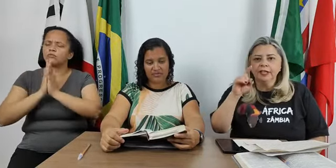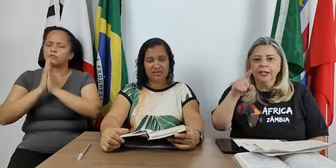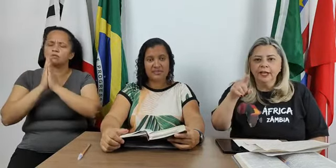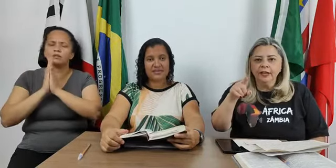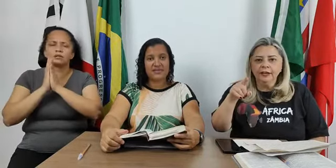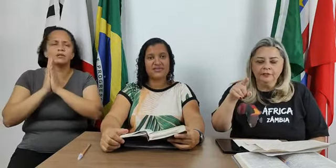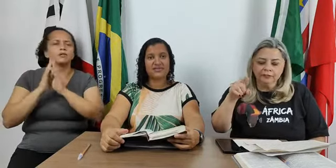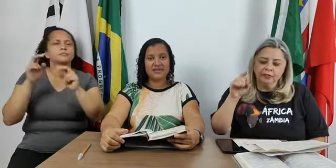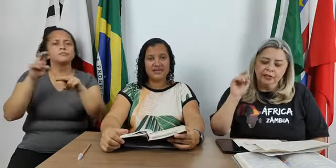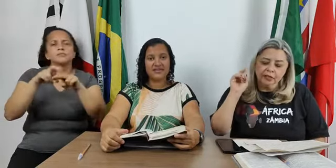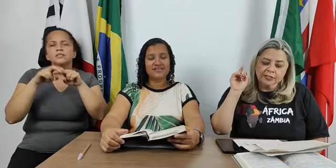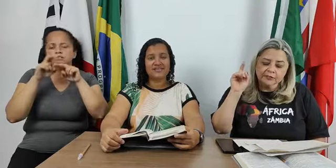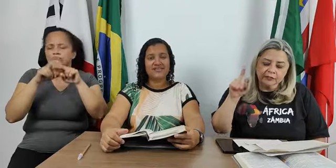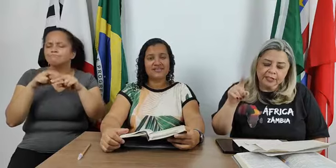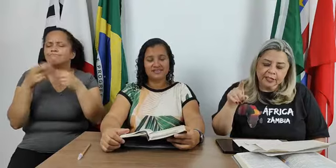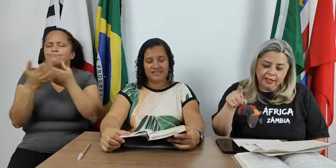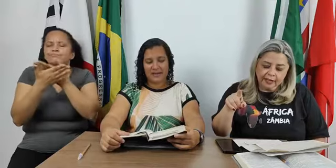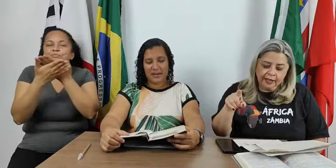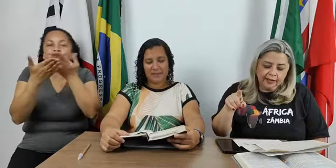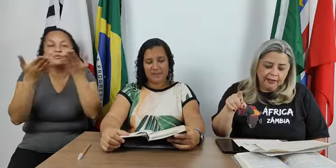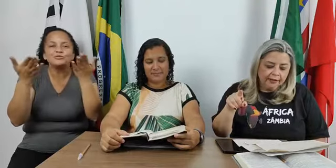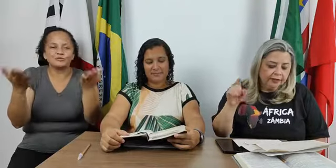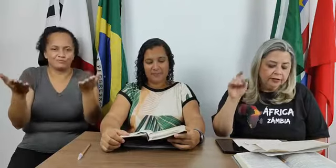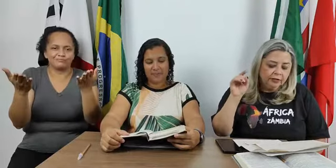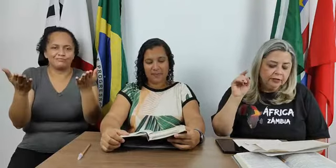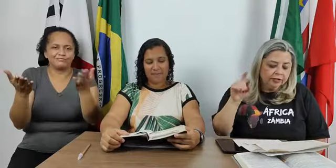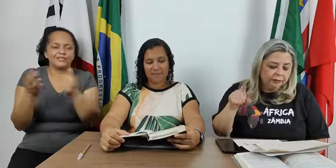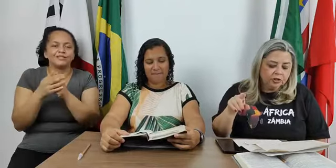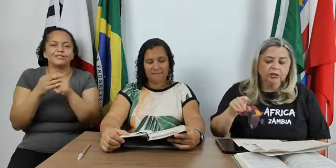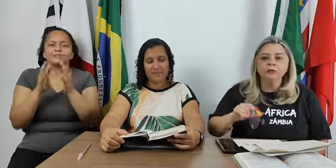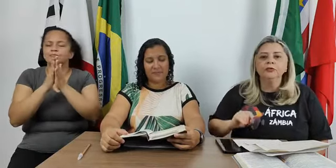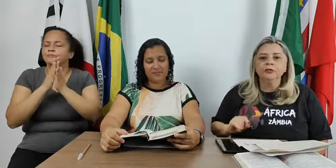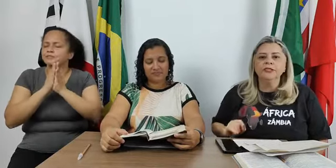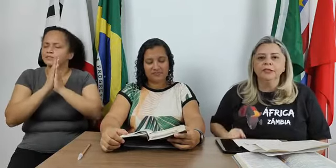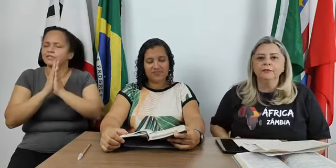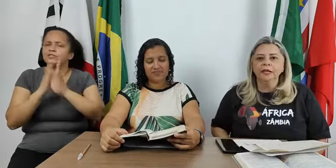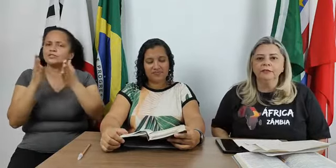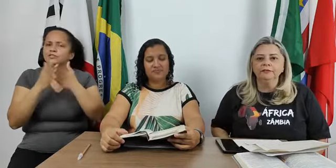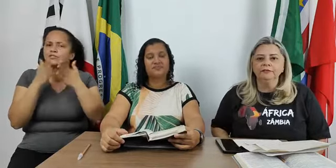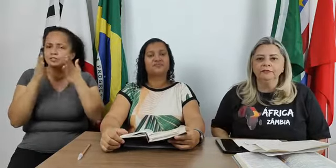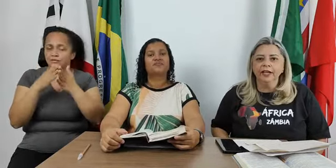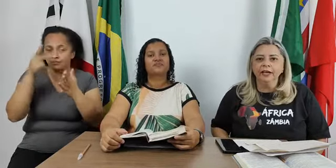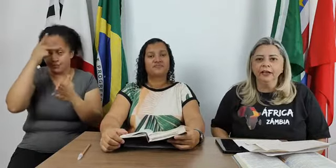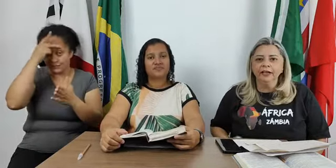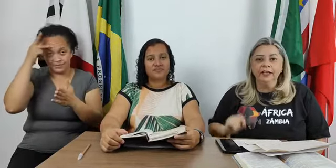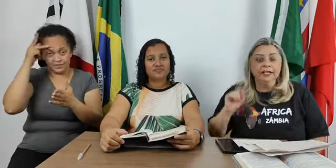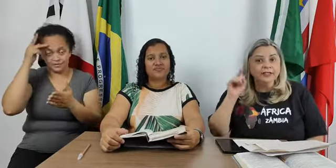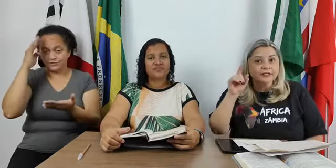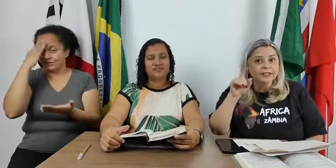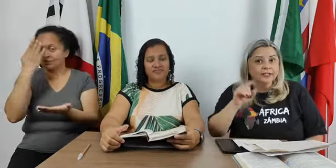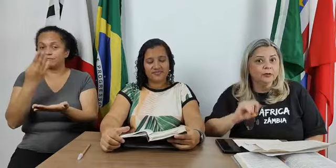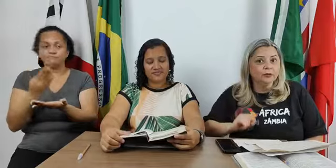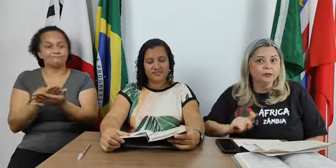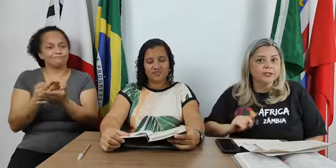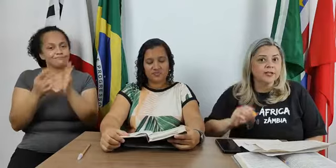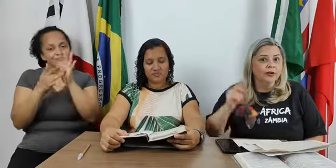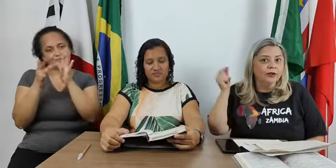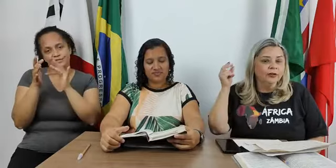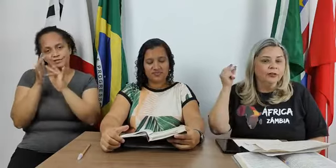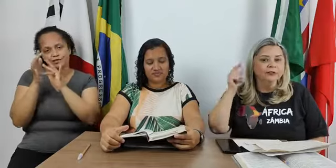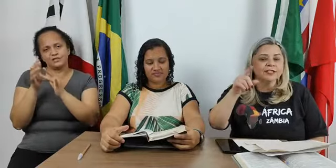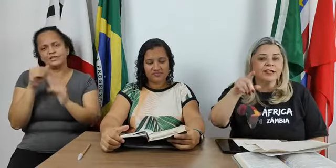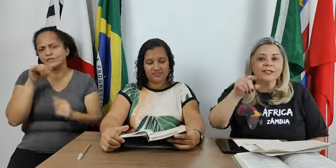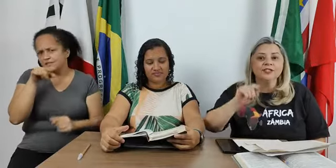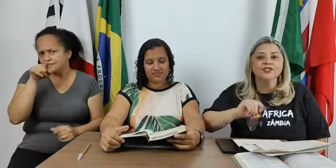por meio da mensagem deles. Se você crê, então ele está pedindo por você também, né? Ele intercedeu por você,